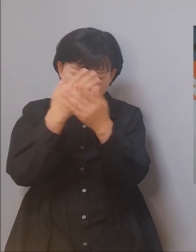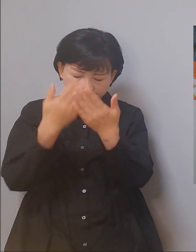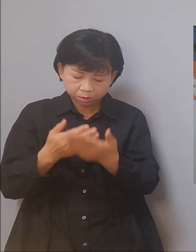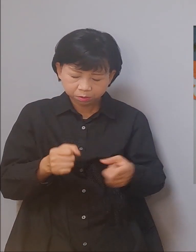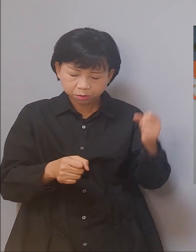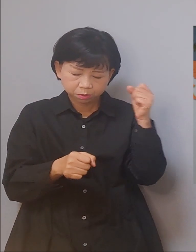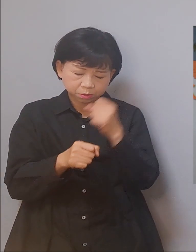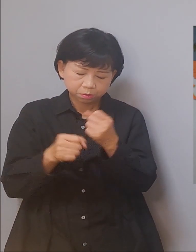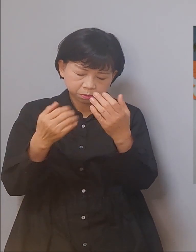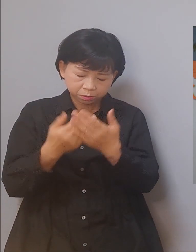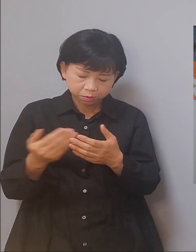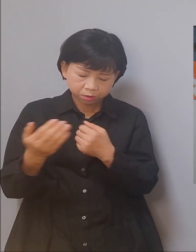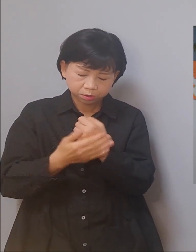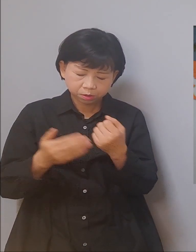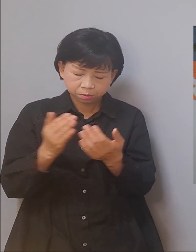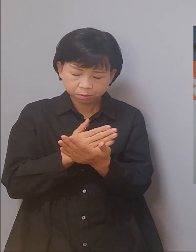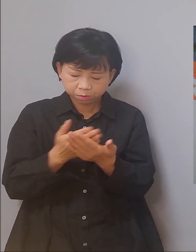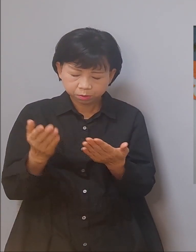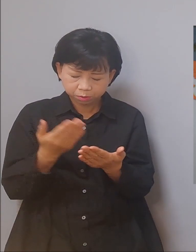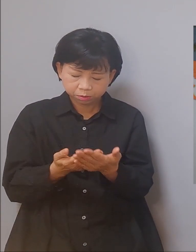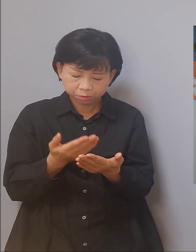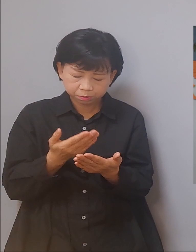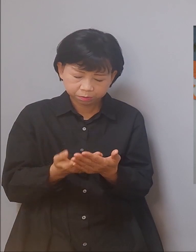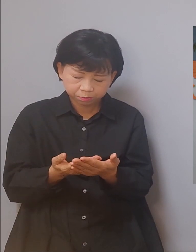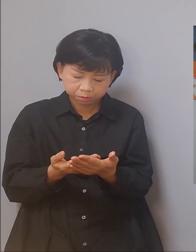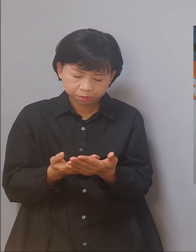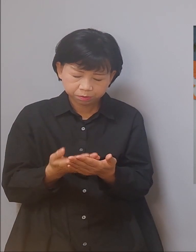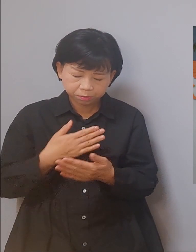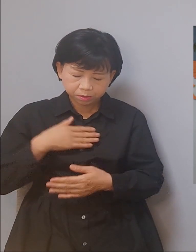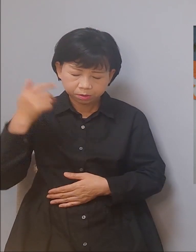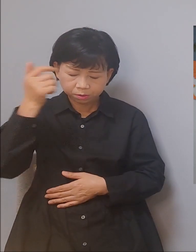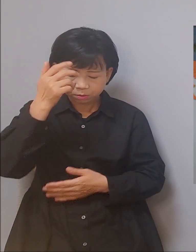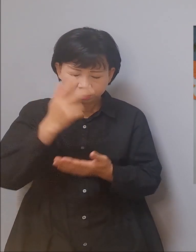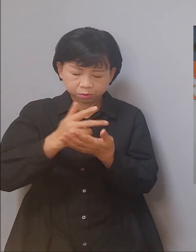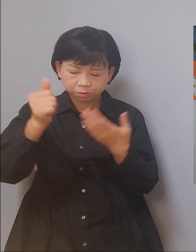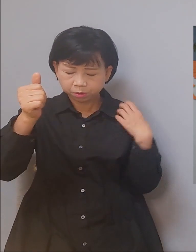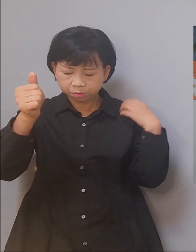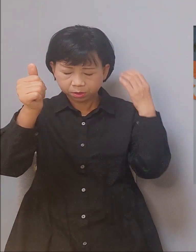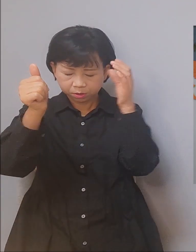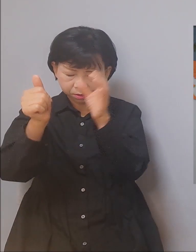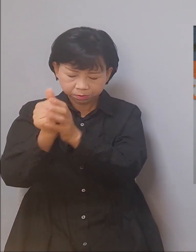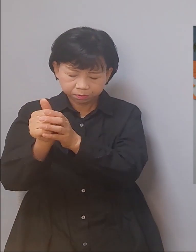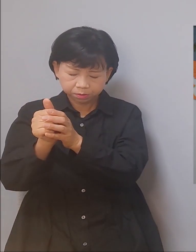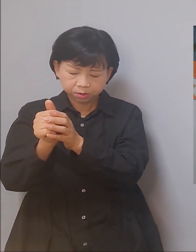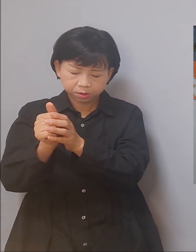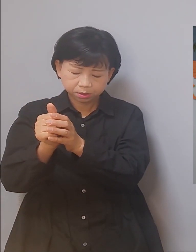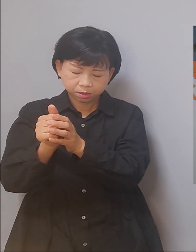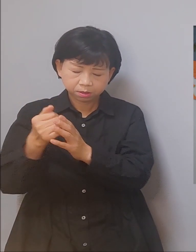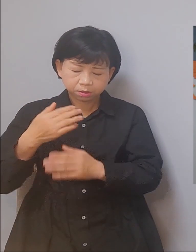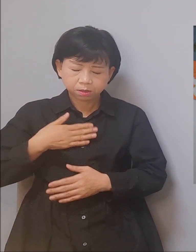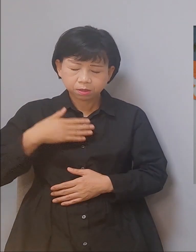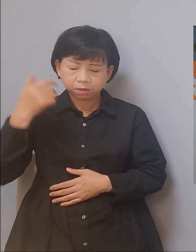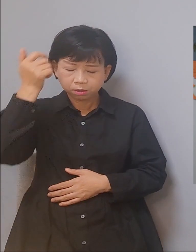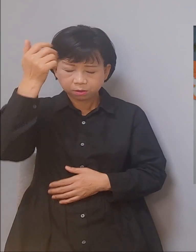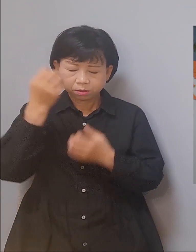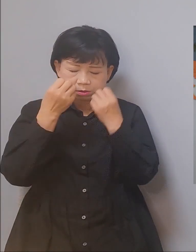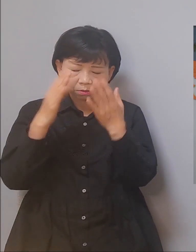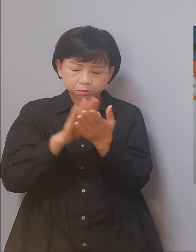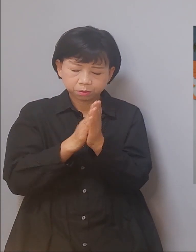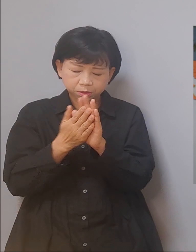수 있도록 은혜 베풀어 주시옵소서. 나의 영을 주님께 맡겨드립니다. 아버지, 나의 영을 새롭게